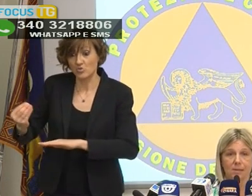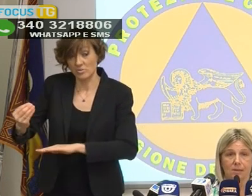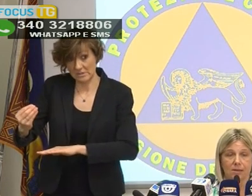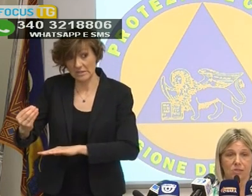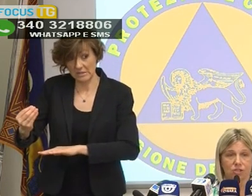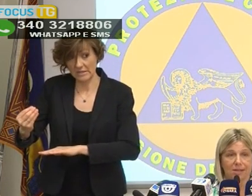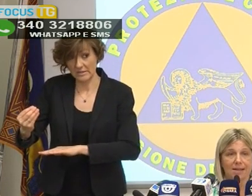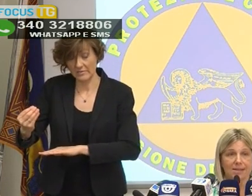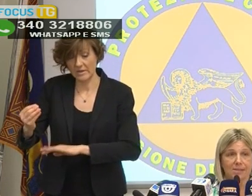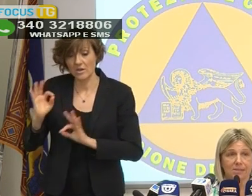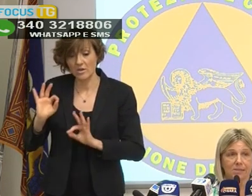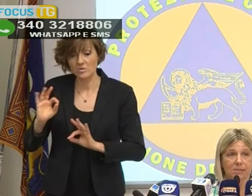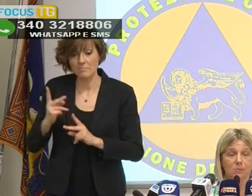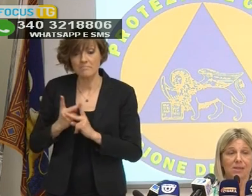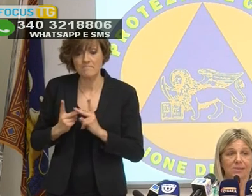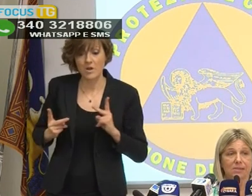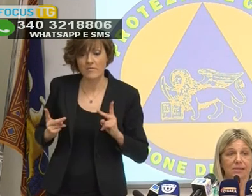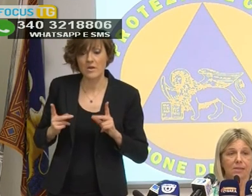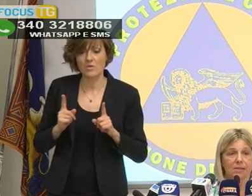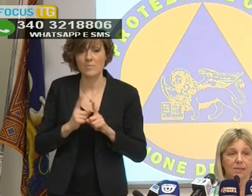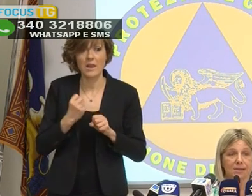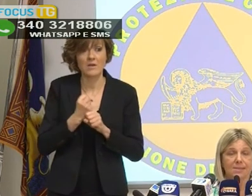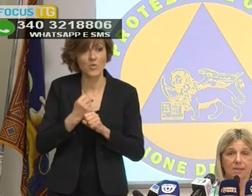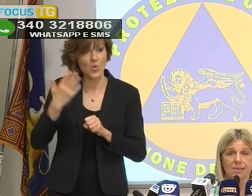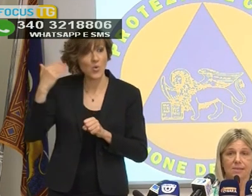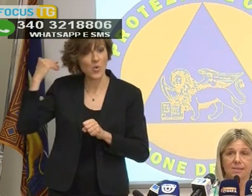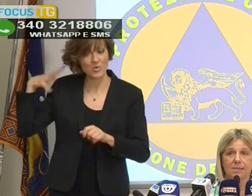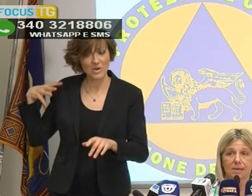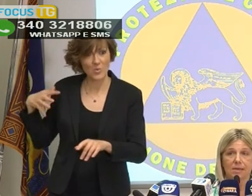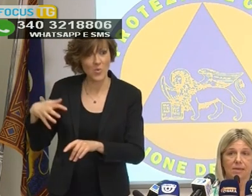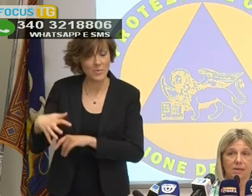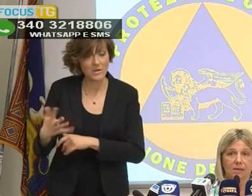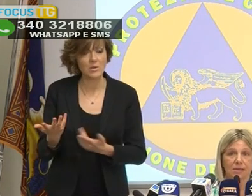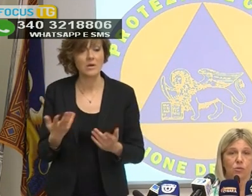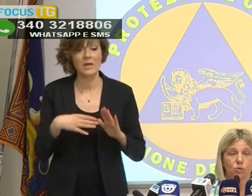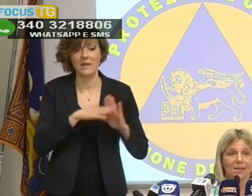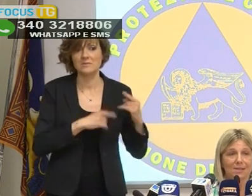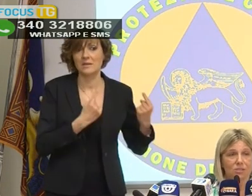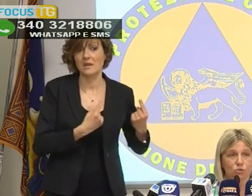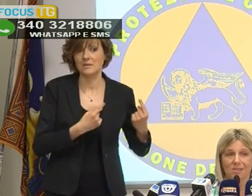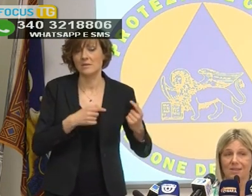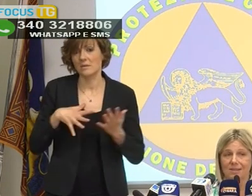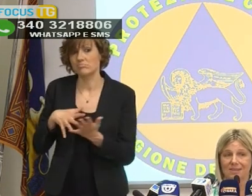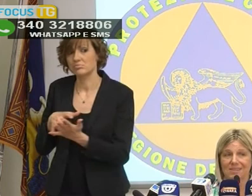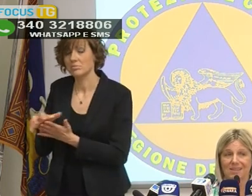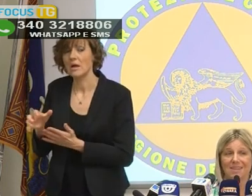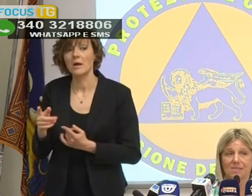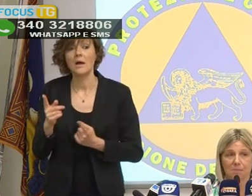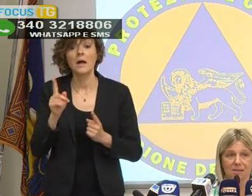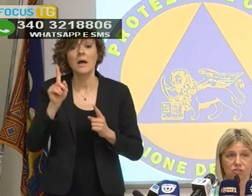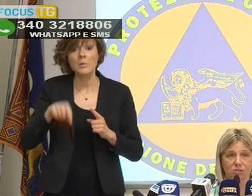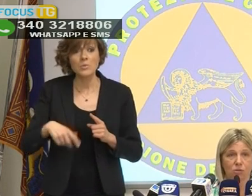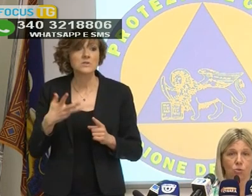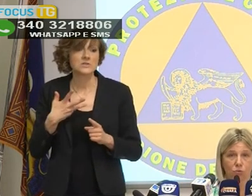a cercare di smaltire liste d'attesa, e in alcuni casi sono stati anche dati degli